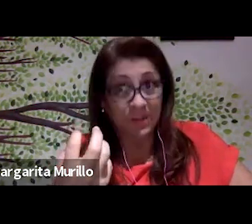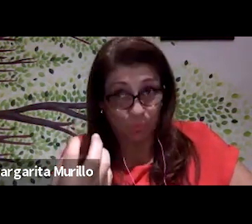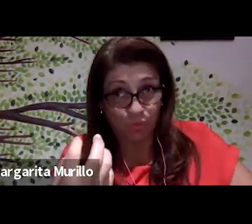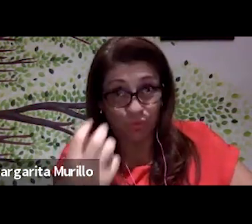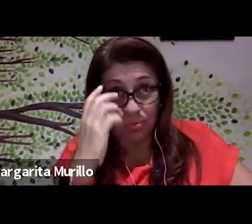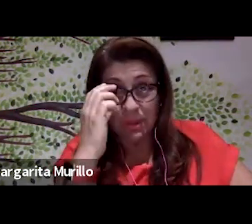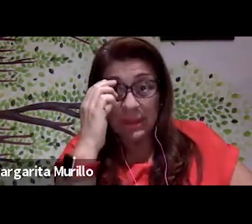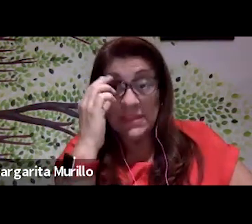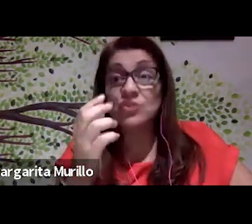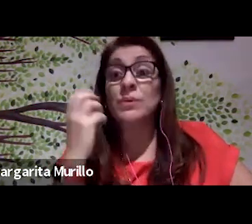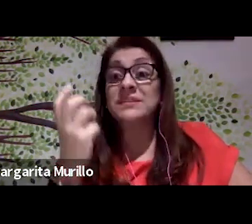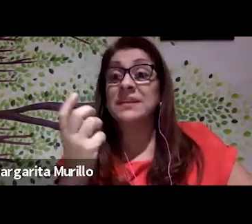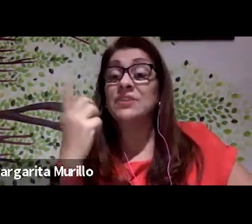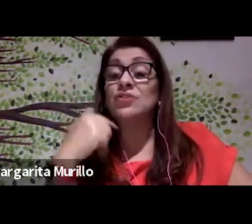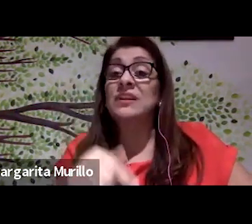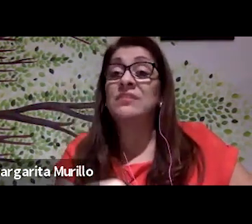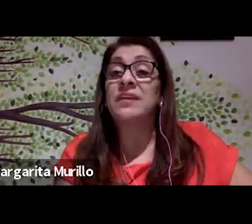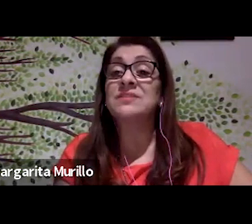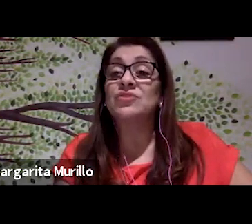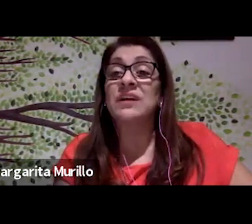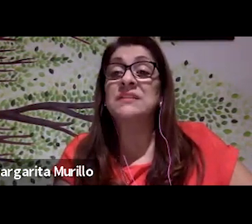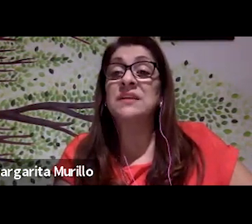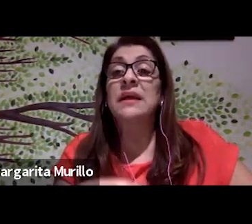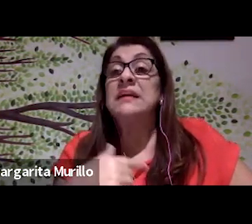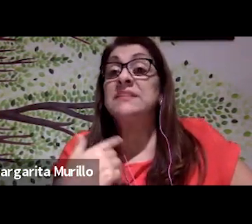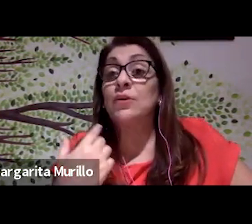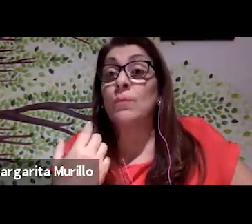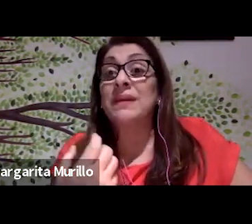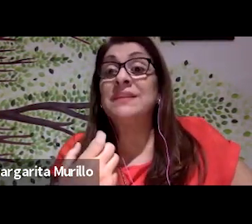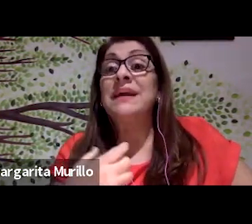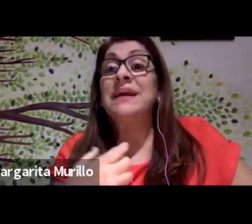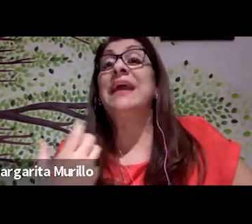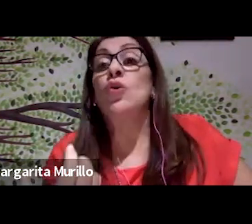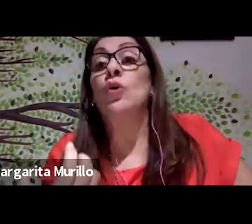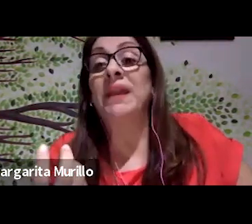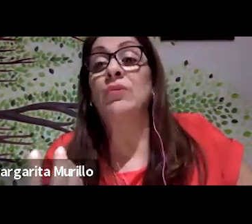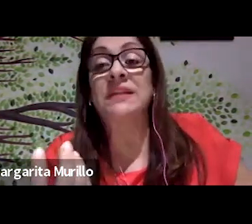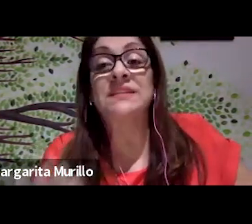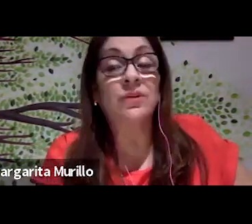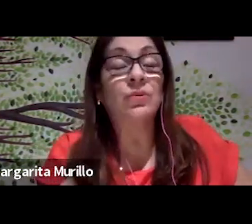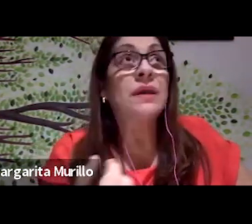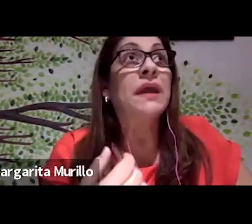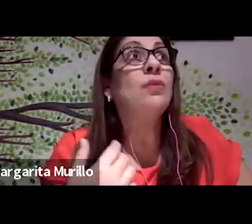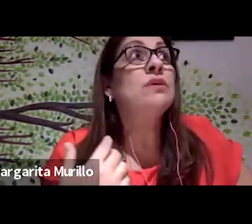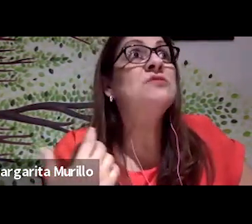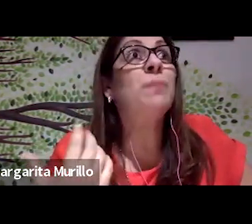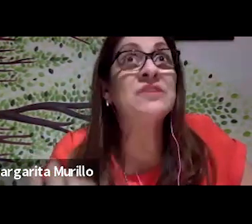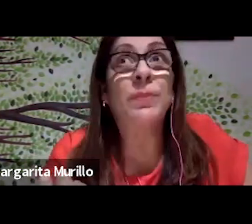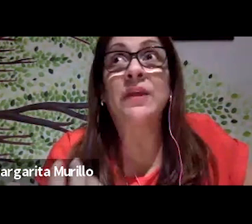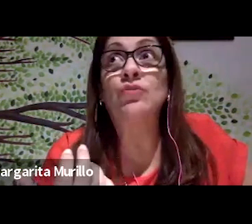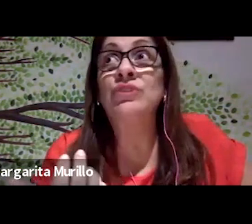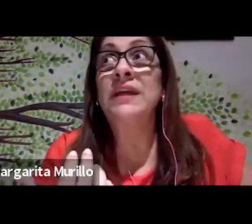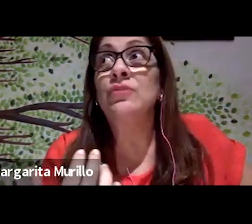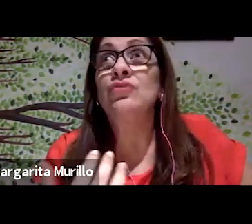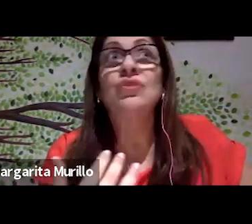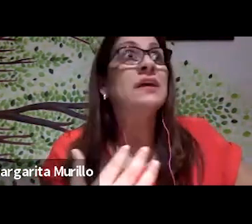es lo más hermoso y eso va a ser que entonces las redes sociales se conviertan en lo para lo que nacieron en un espacio